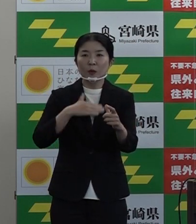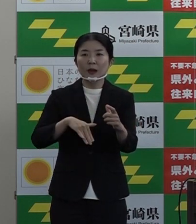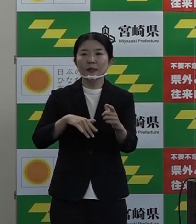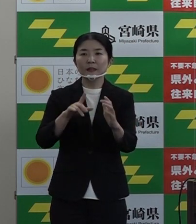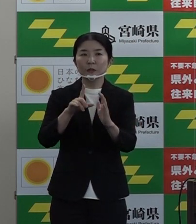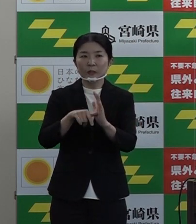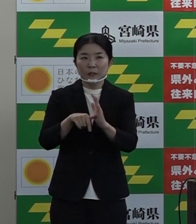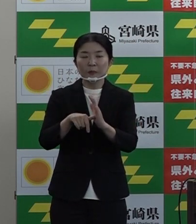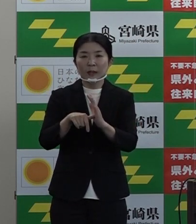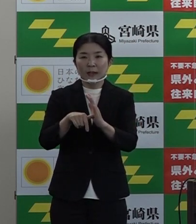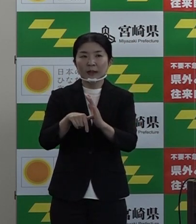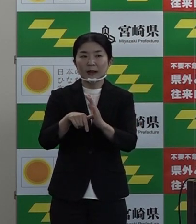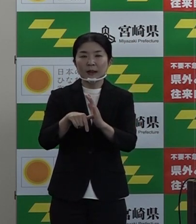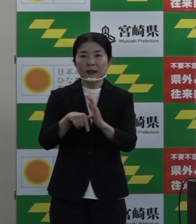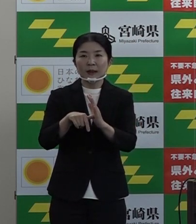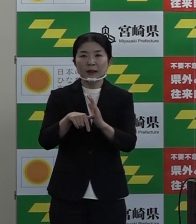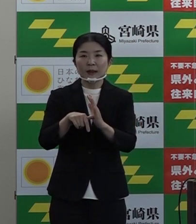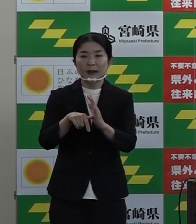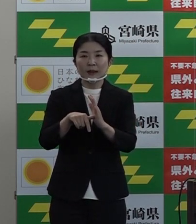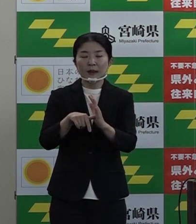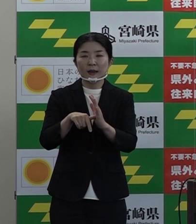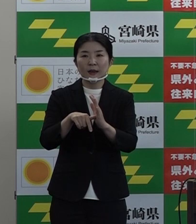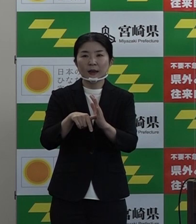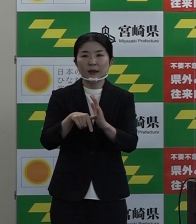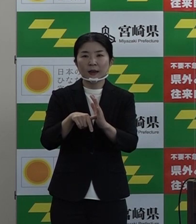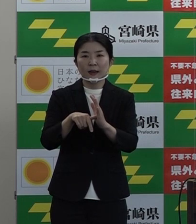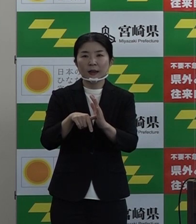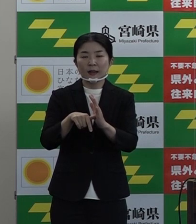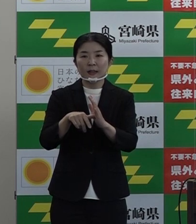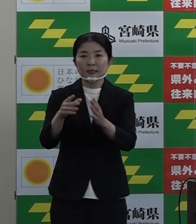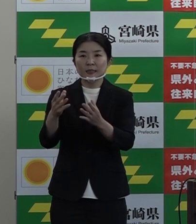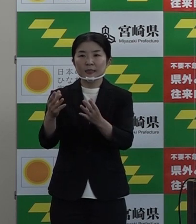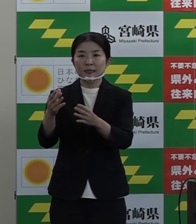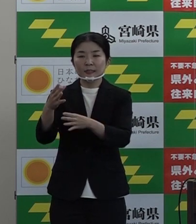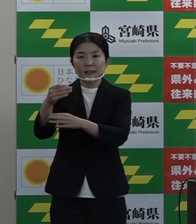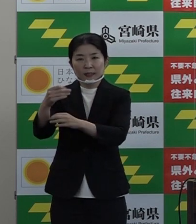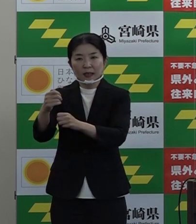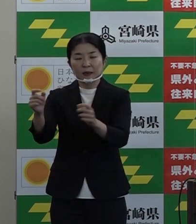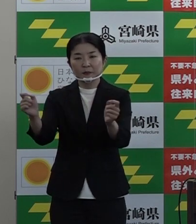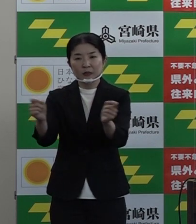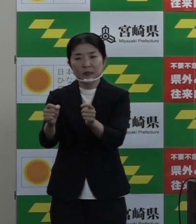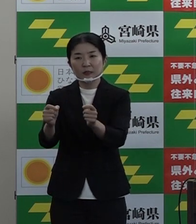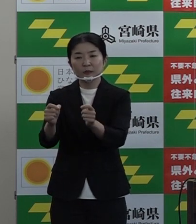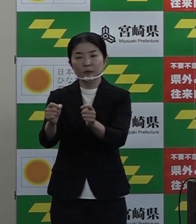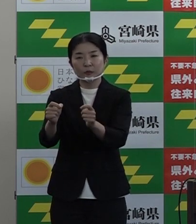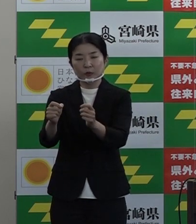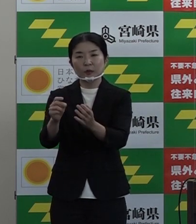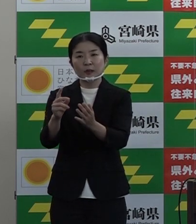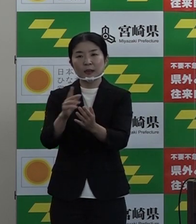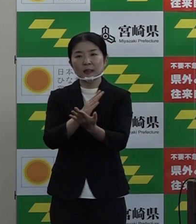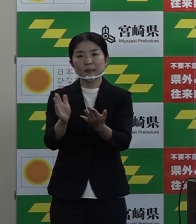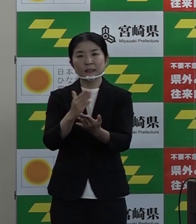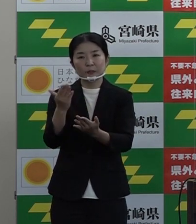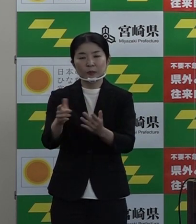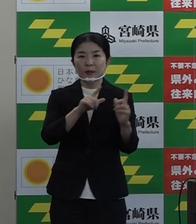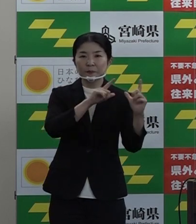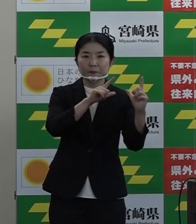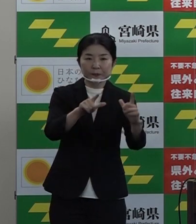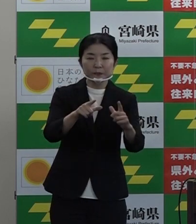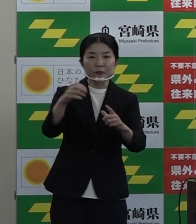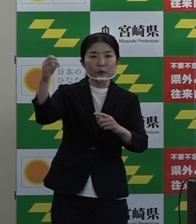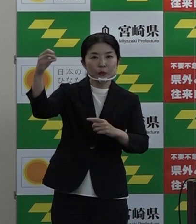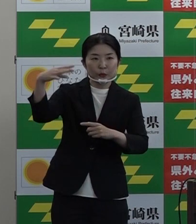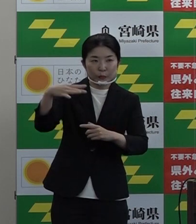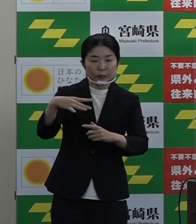ば、 はい、 そういうもう終わりにできるって、そういう感じですか？ はい、日向県域についても